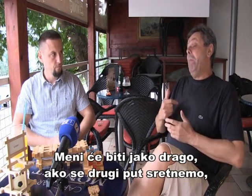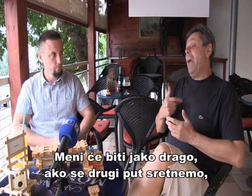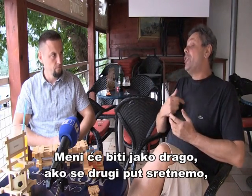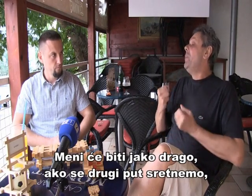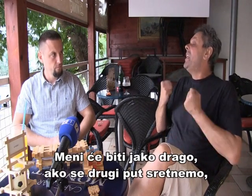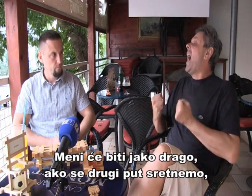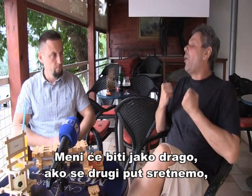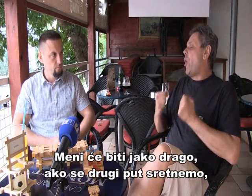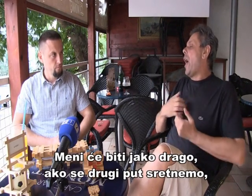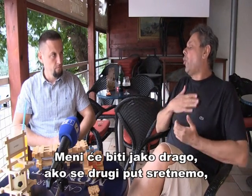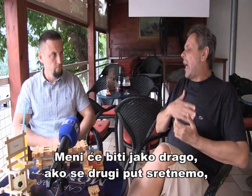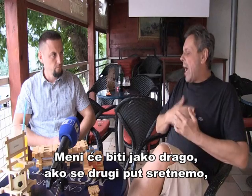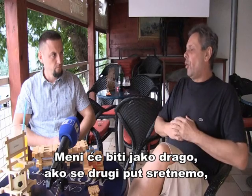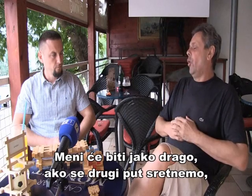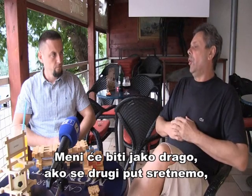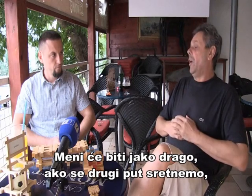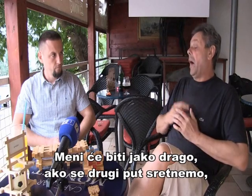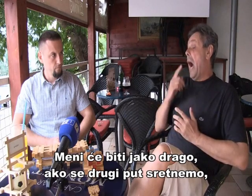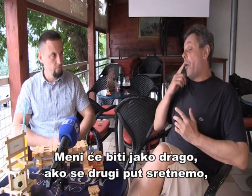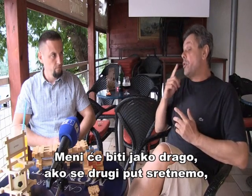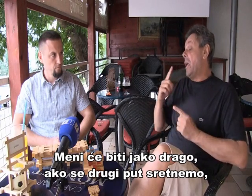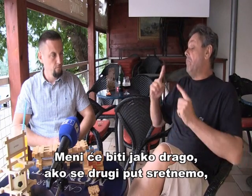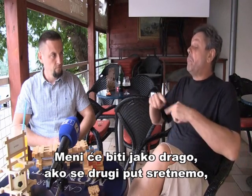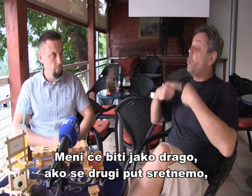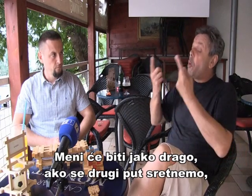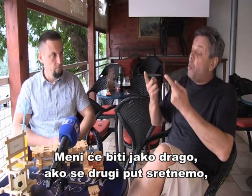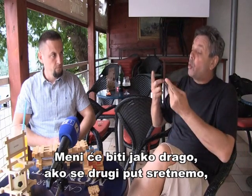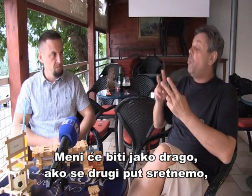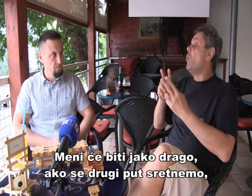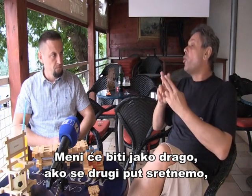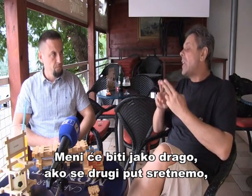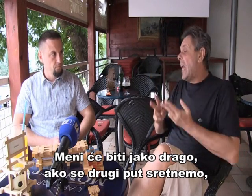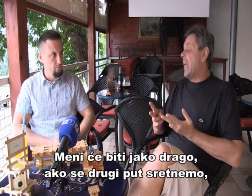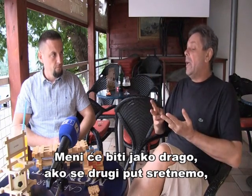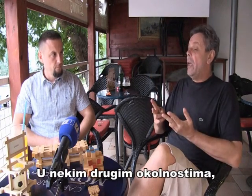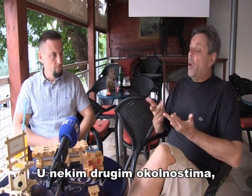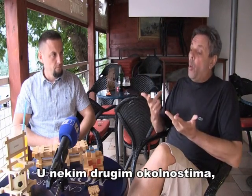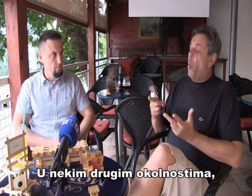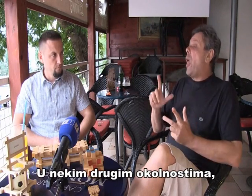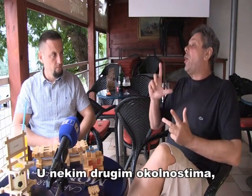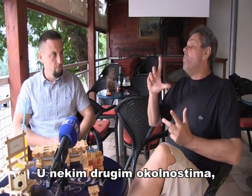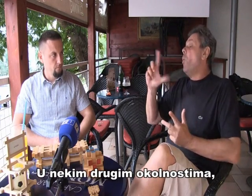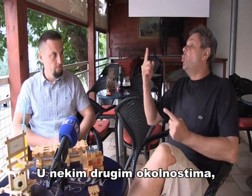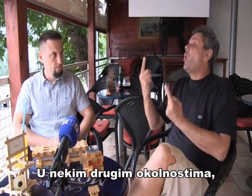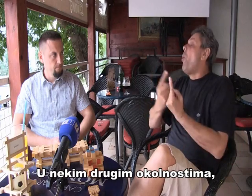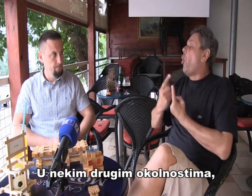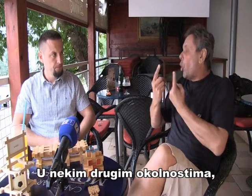Meni će biti jako, jako drago ako se drugi put budemo sreli u nekim drugim